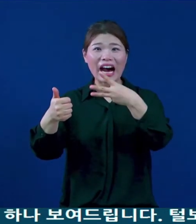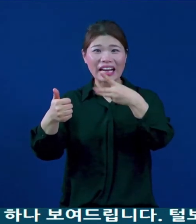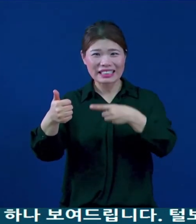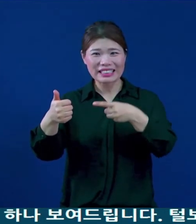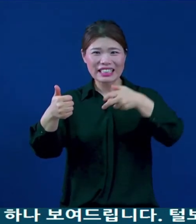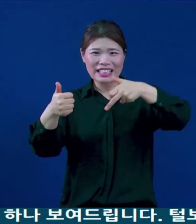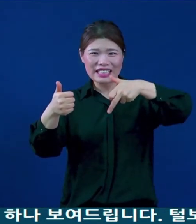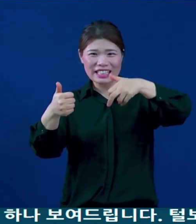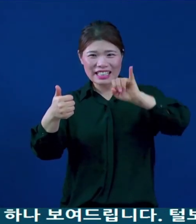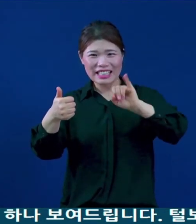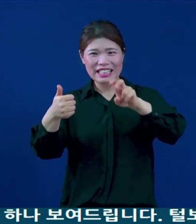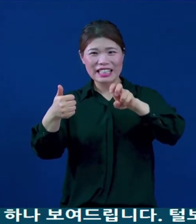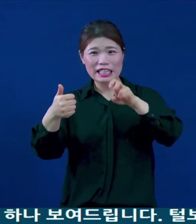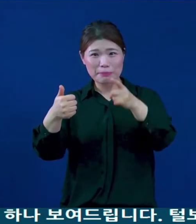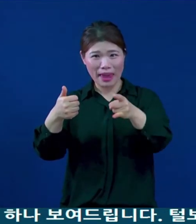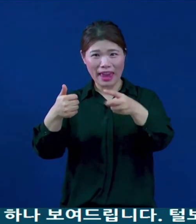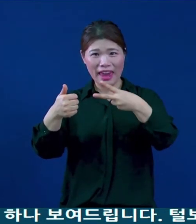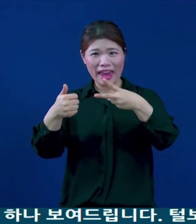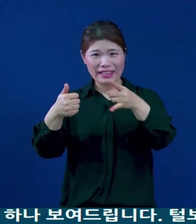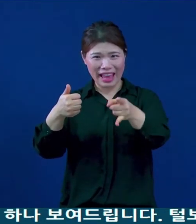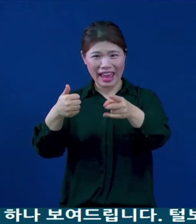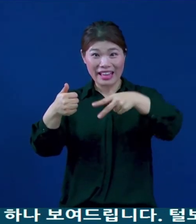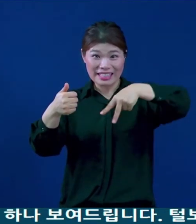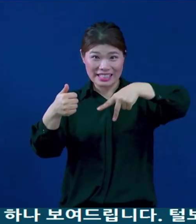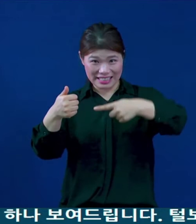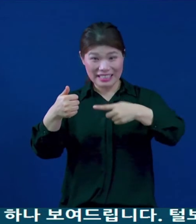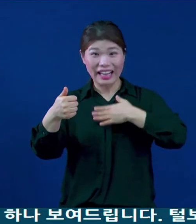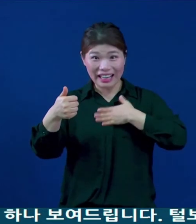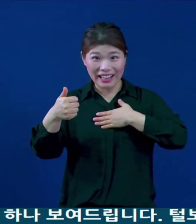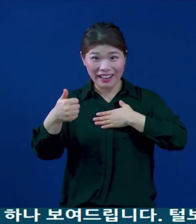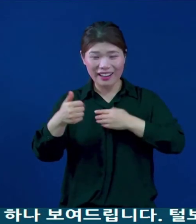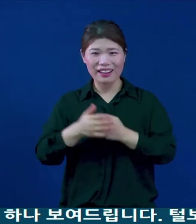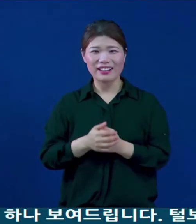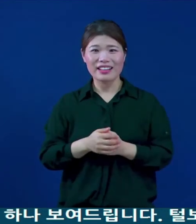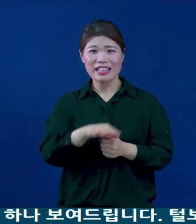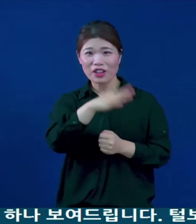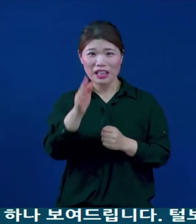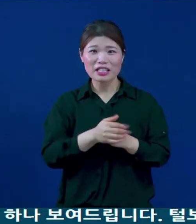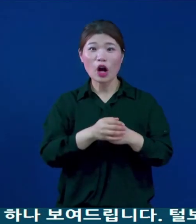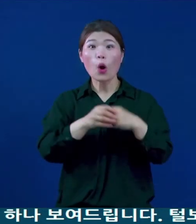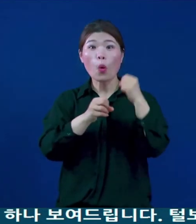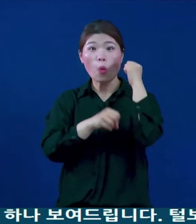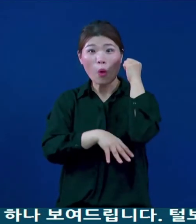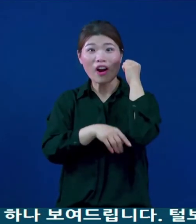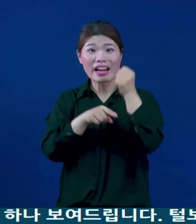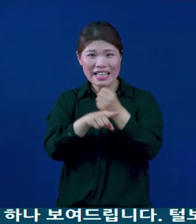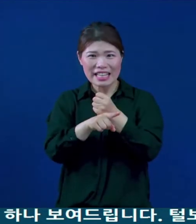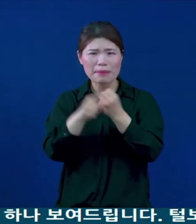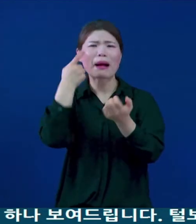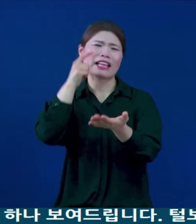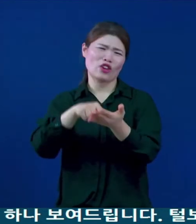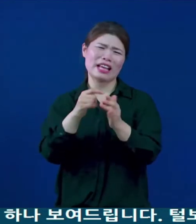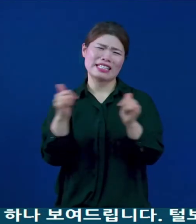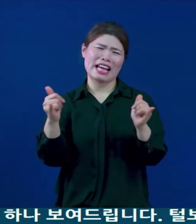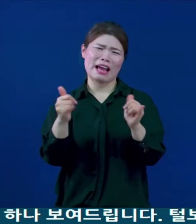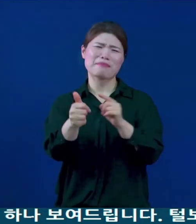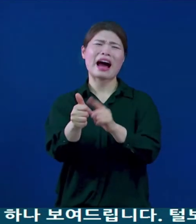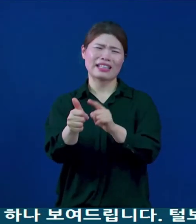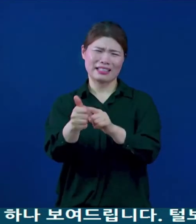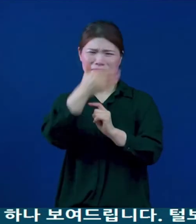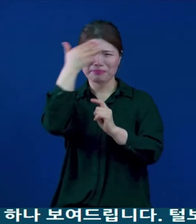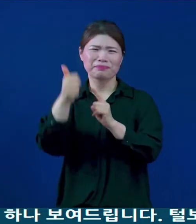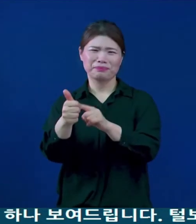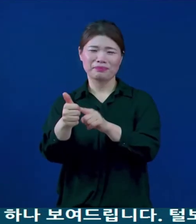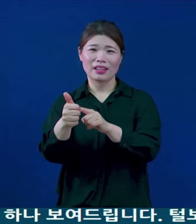아르키메데스라는 분이죠. 이름은 들어보셨죠? 아르키메데스의 원리 발견한 사람이고요. 대충 내용은 이런 겁니다. 시칠리의